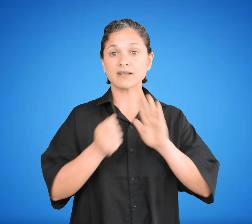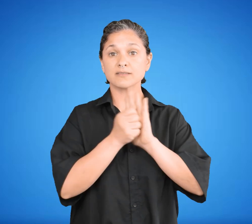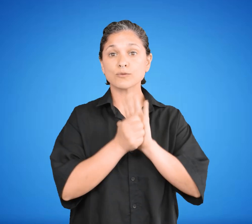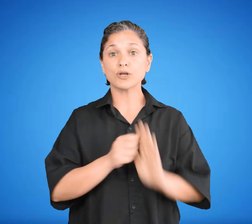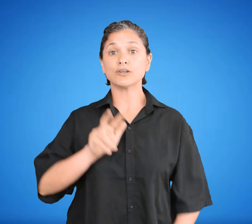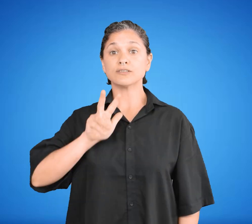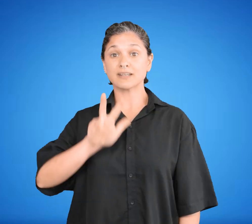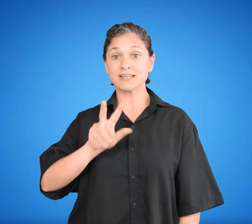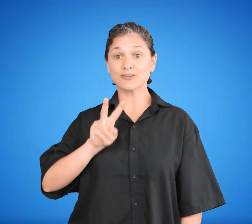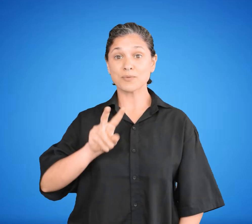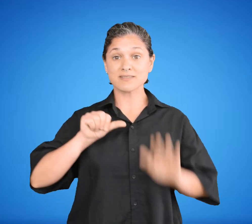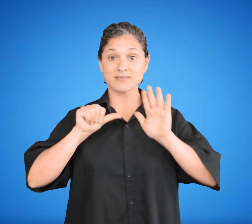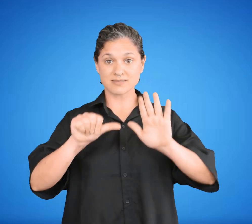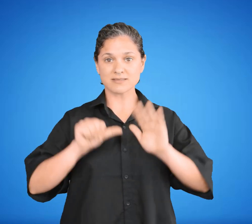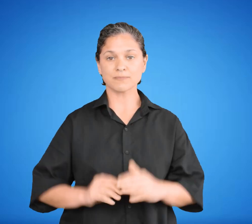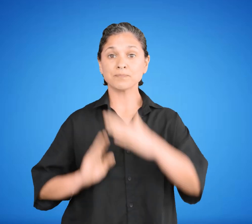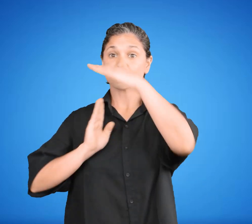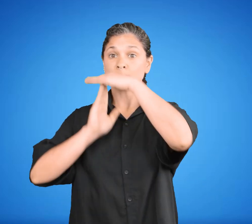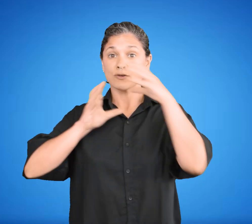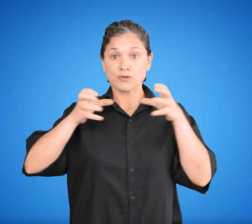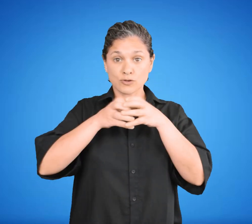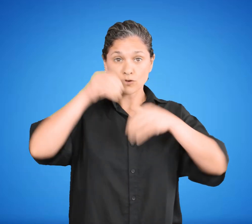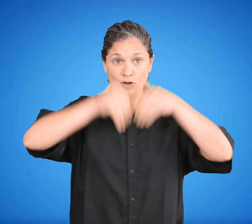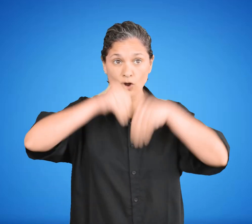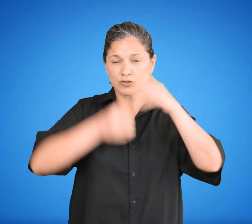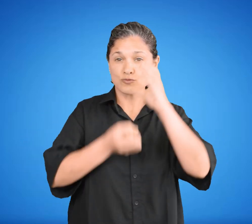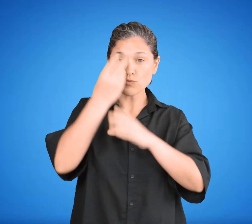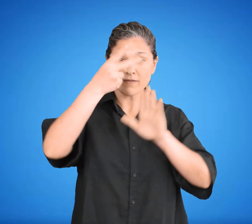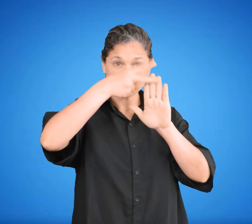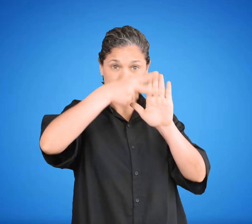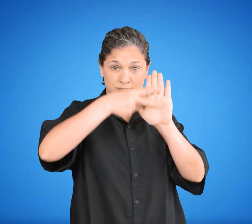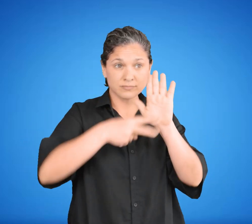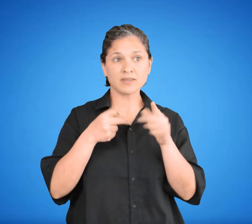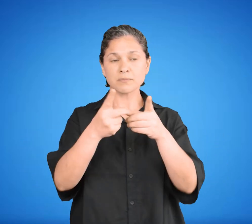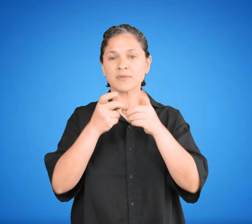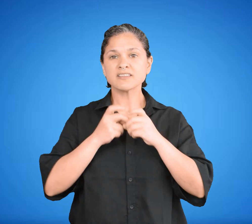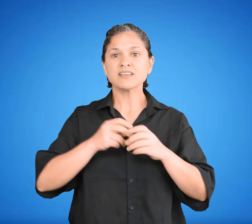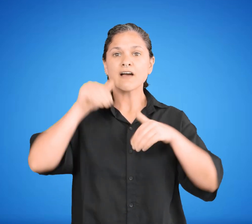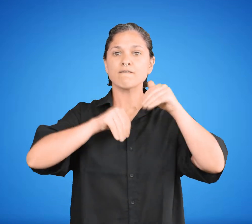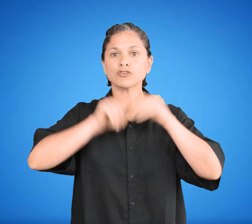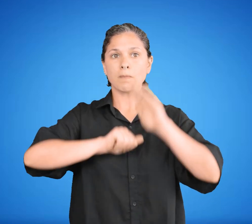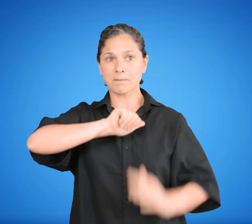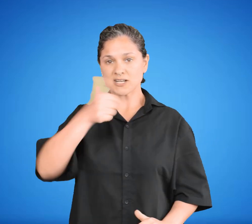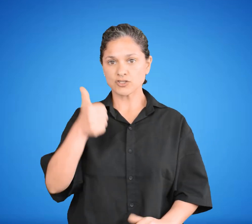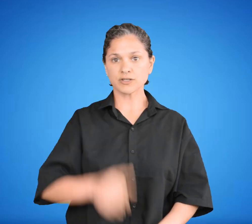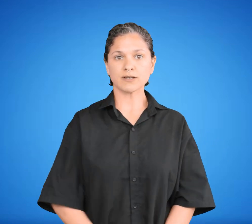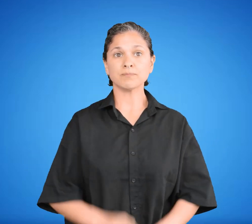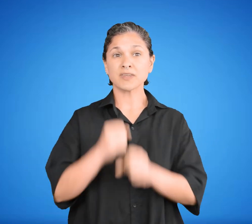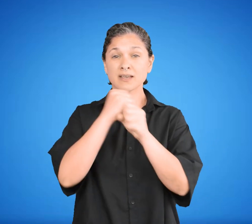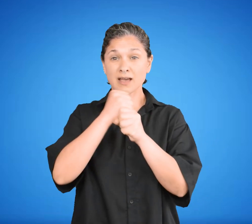artículo 326 las resoluciones de la corte electoral se adoptarán por mayoría de votos y deberán contar para